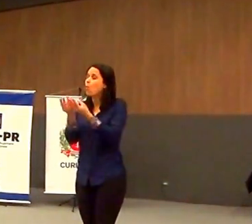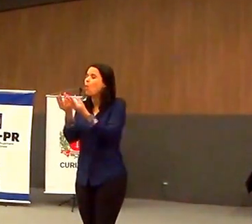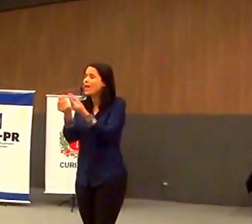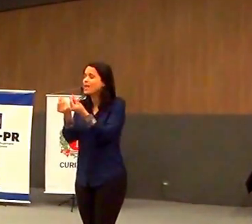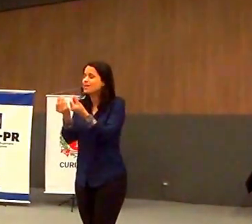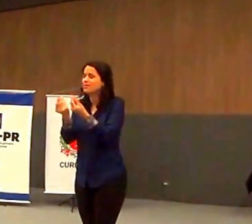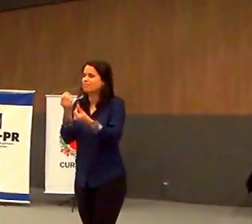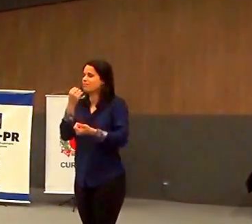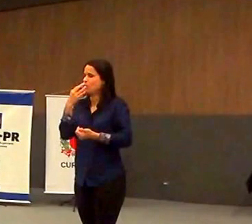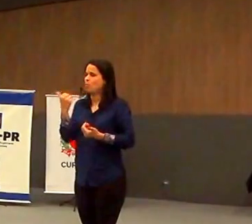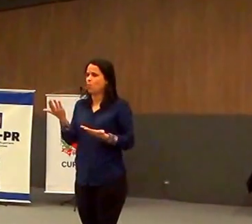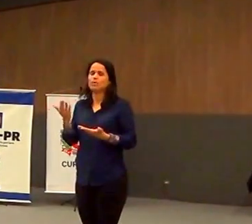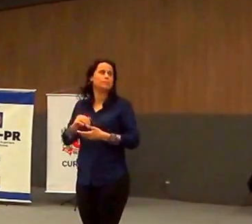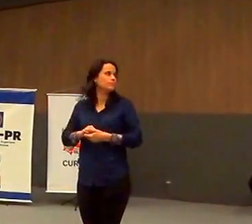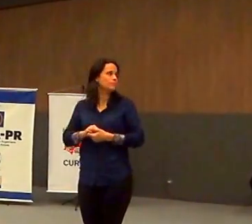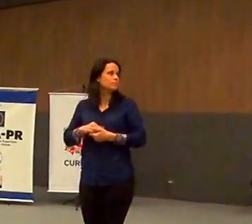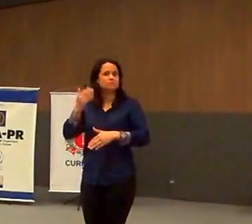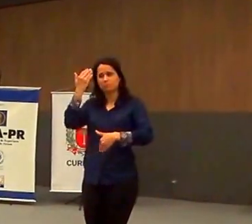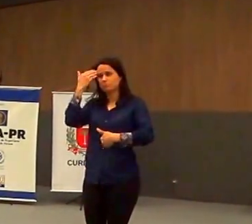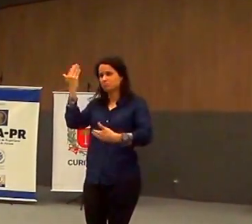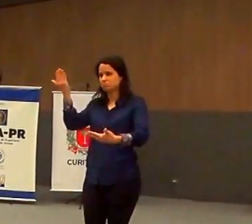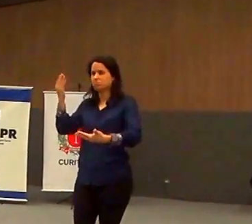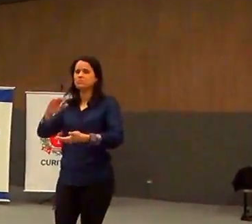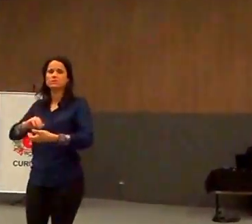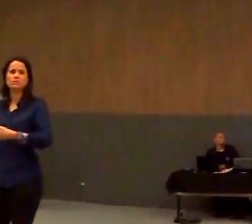É aqui o contato da nossa DPI.